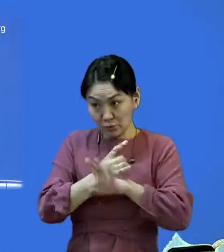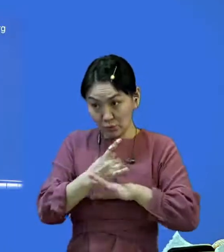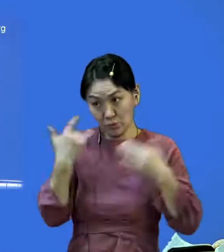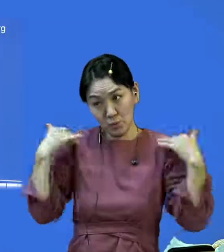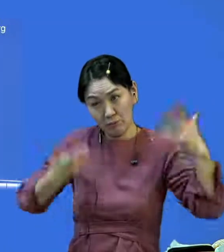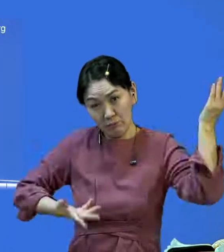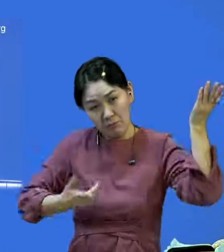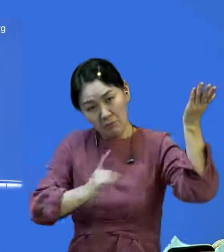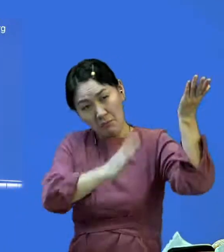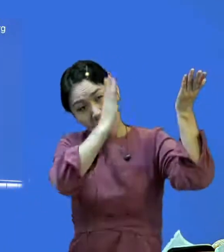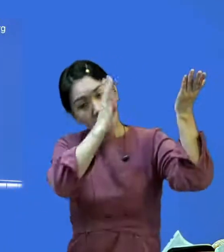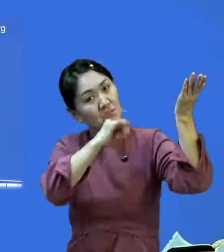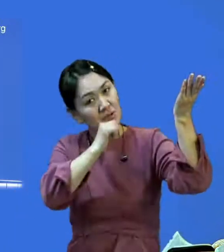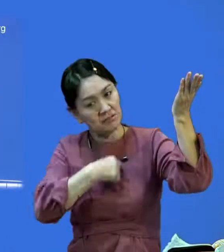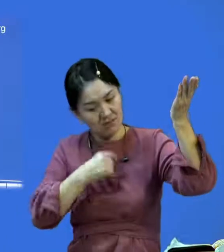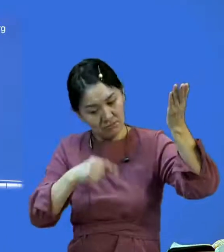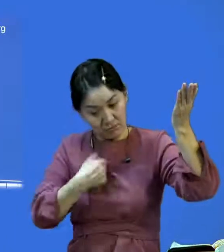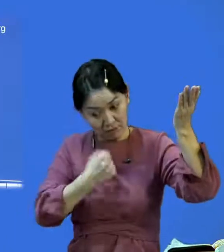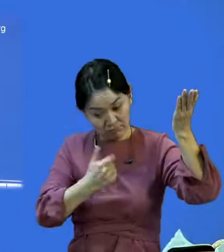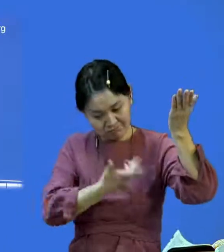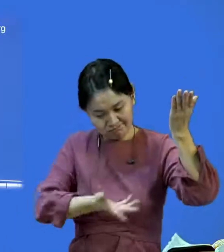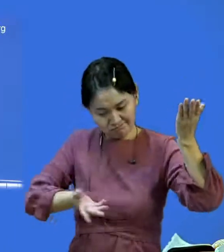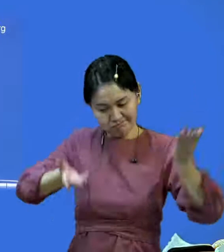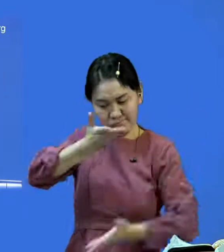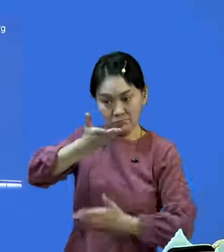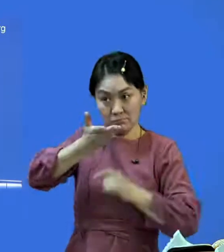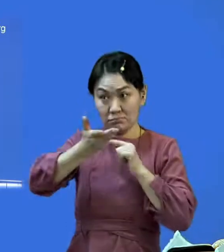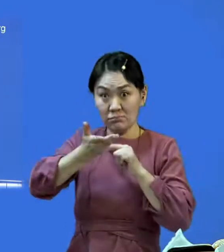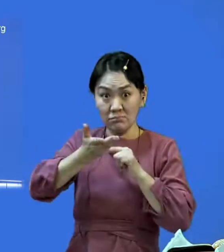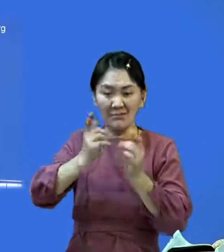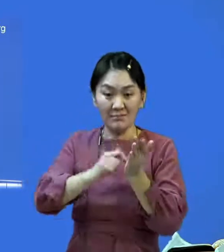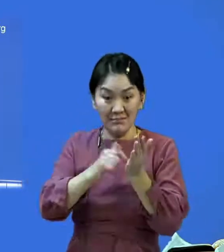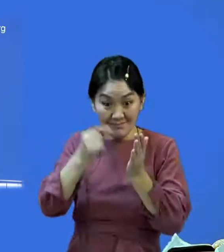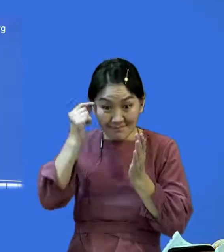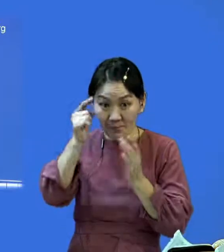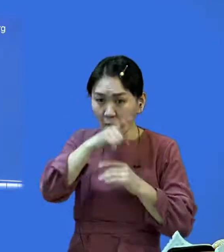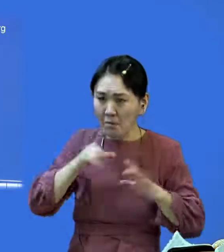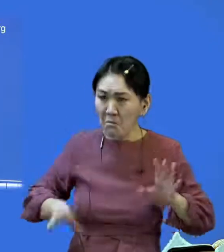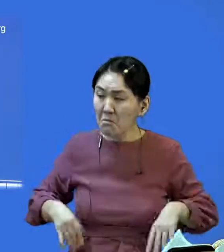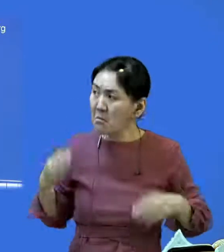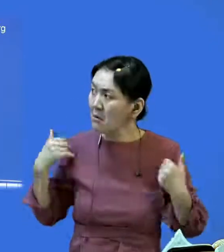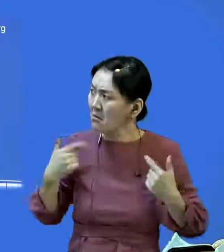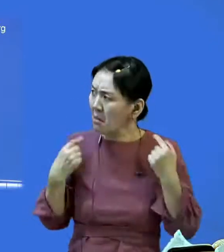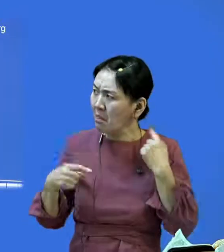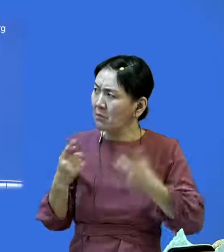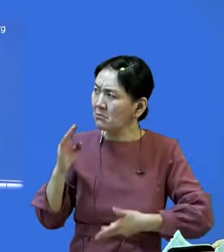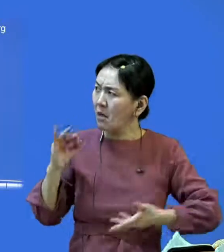хэрэгтэй. Ерөөсө бодтой мэдрэгдэхгүй байгаач. Гэхдээ үний юм аа үнэ.